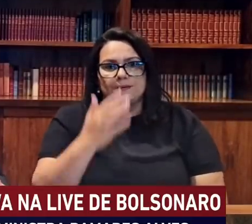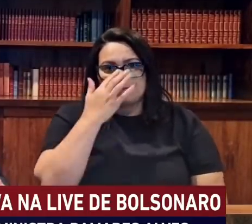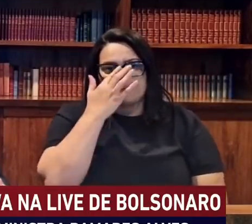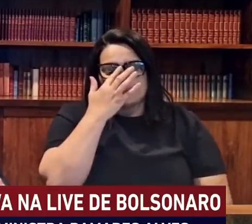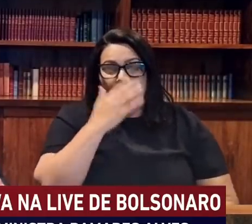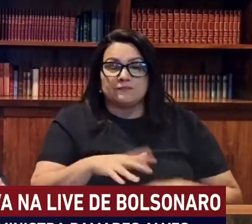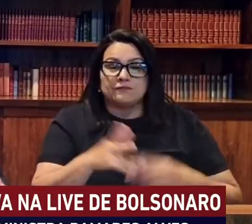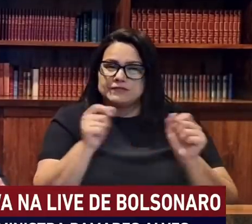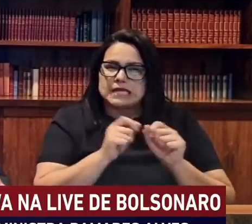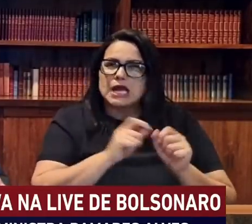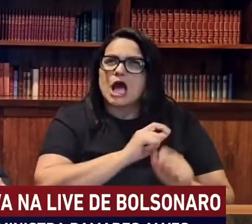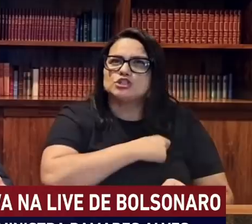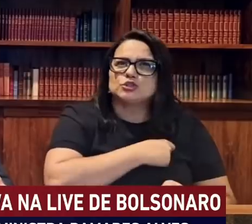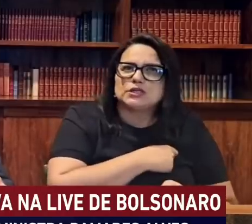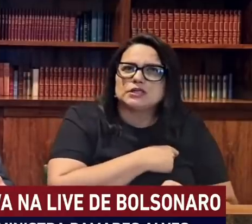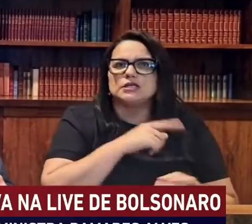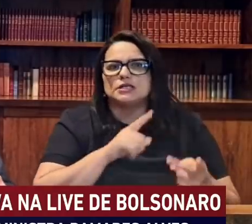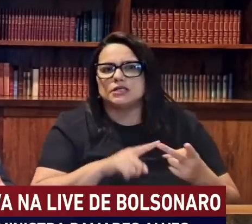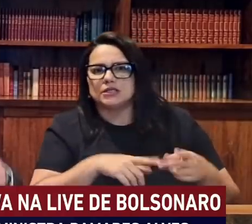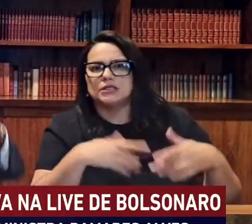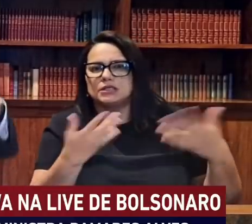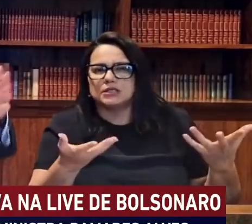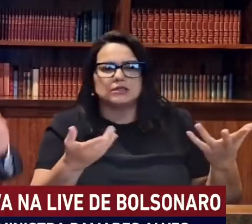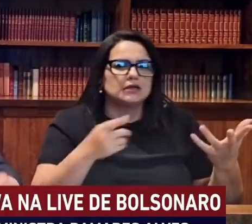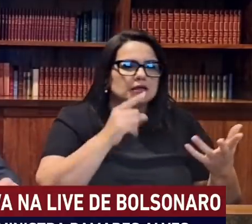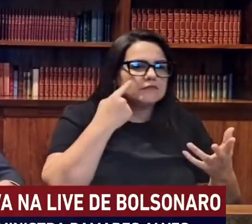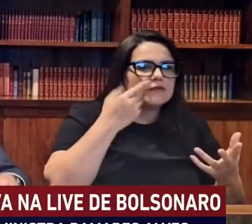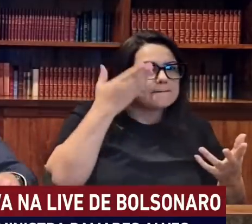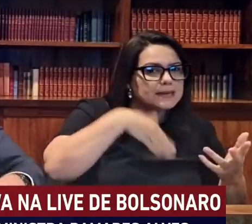que é o nome? Auditoria, não. Como é que é o nome? Foi. Negócio para se funcionava ou não.